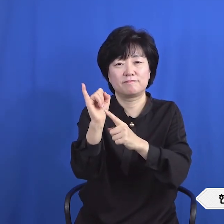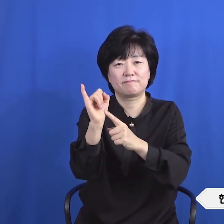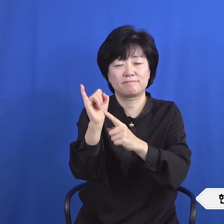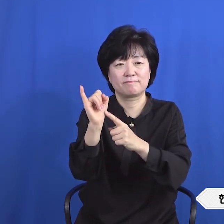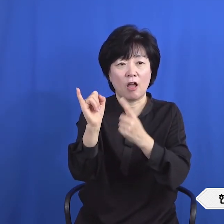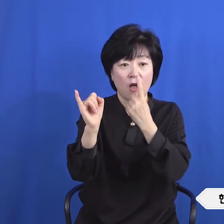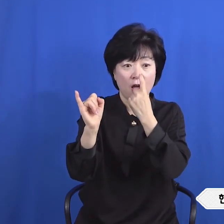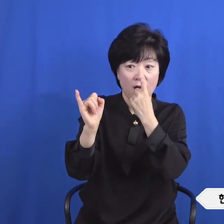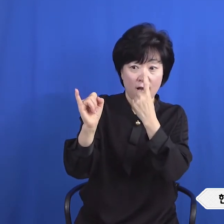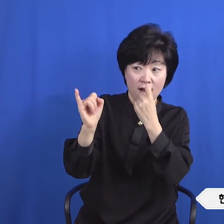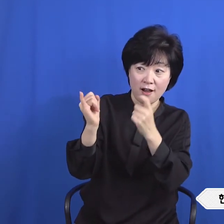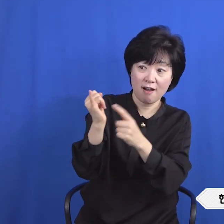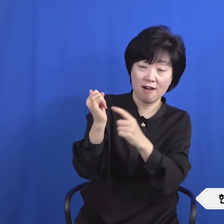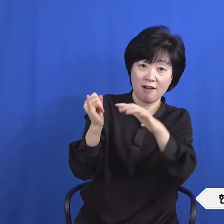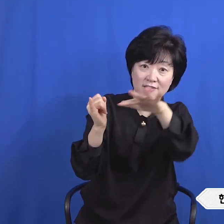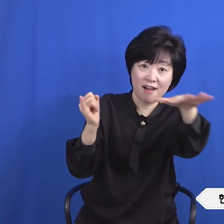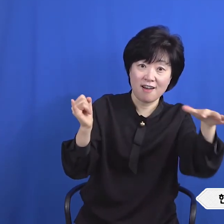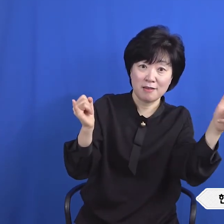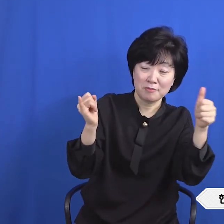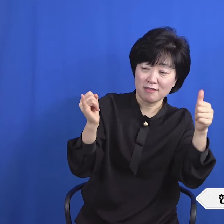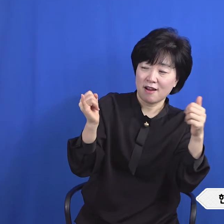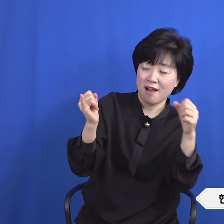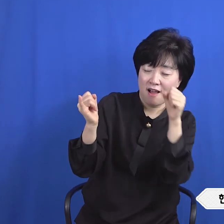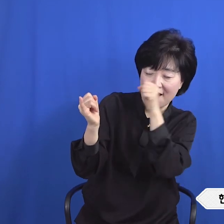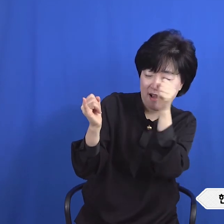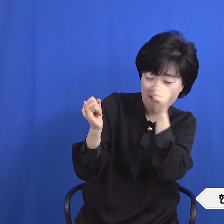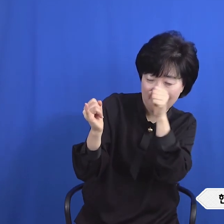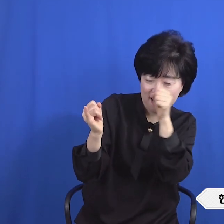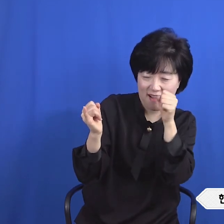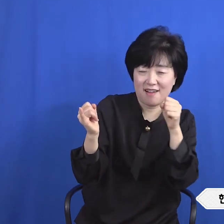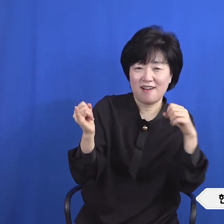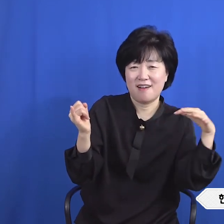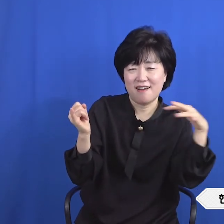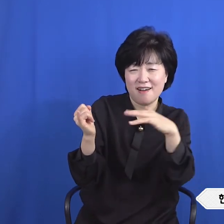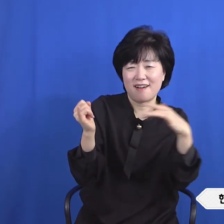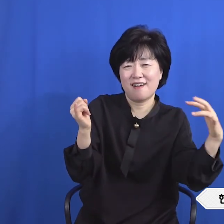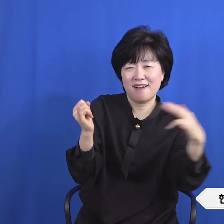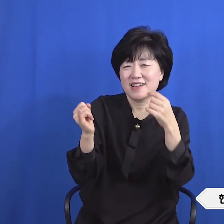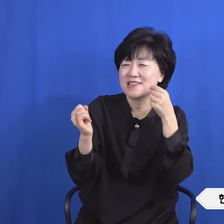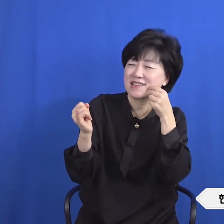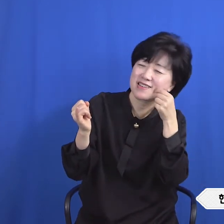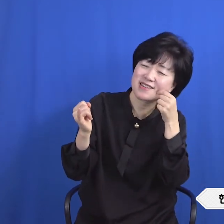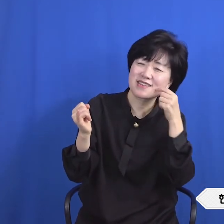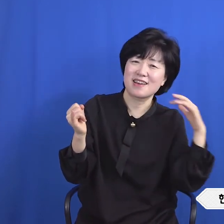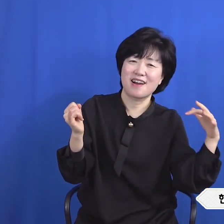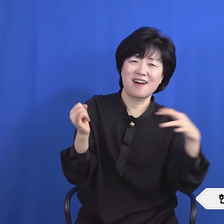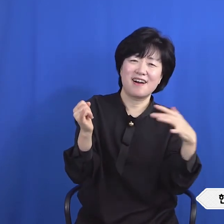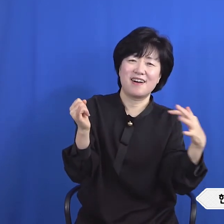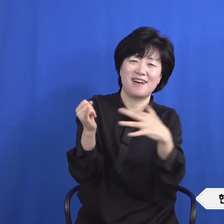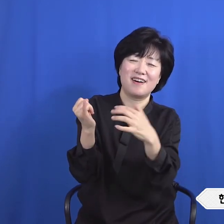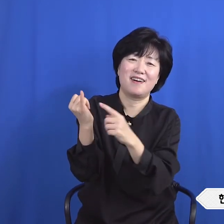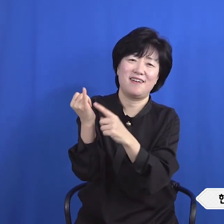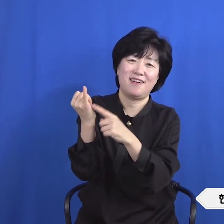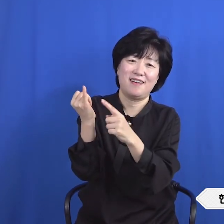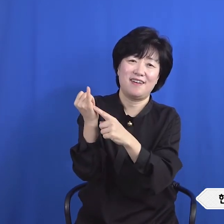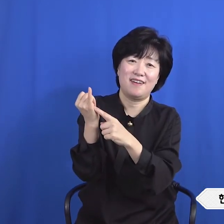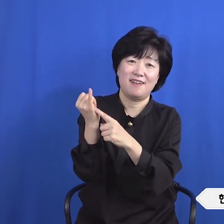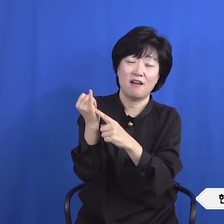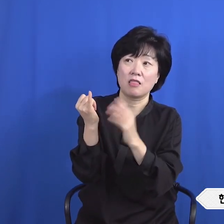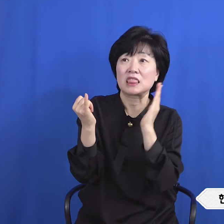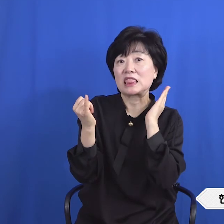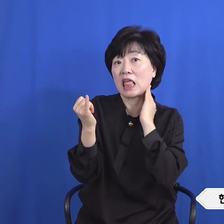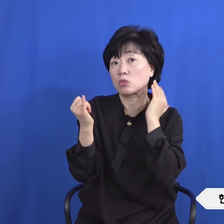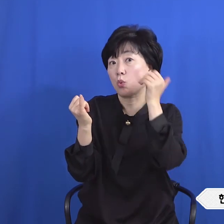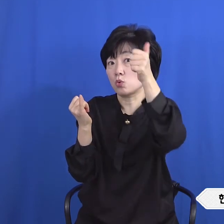선망의 대상이었고 명사들이 식사라도 한번 같이 했으면 하고 줄을 서던 여자입니다. 현직